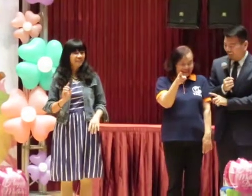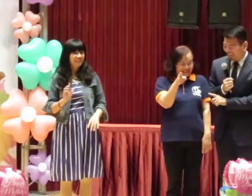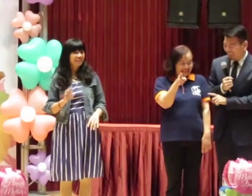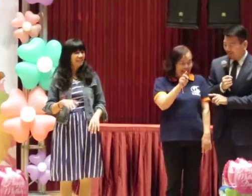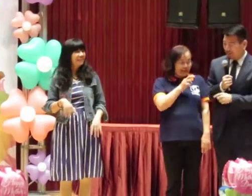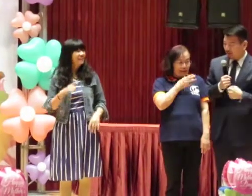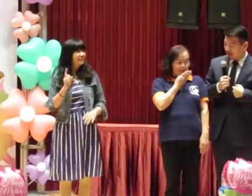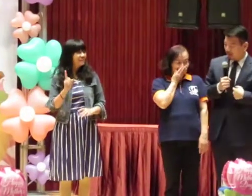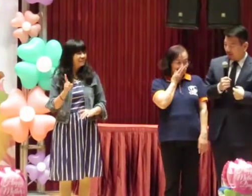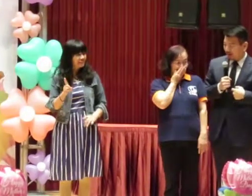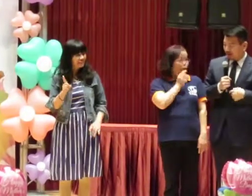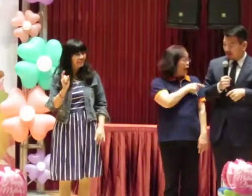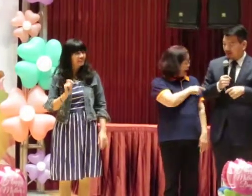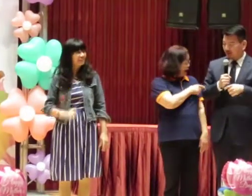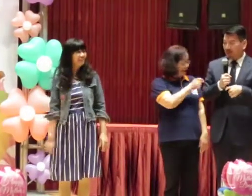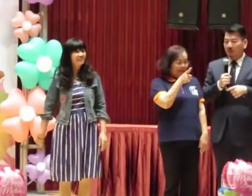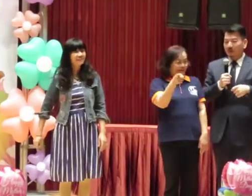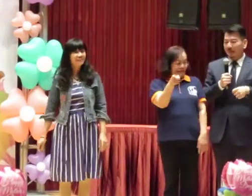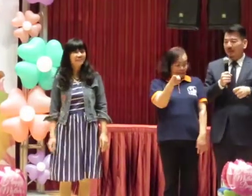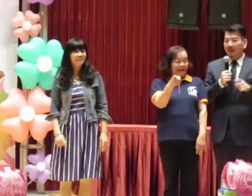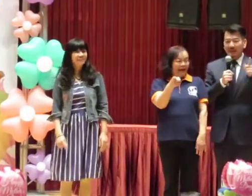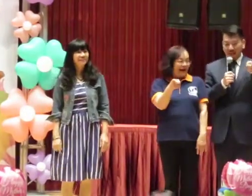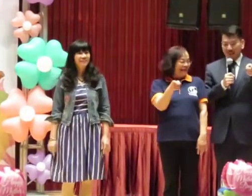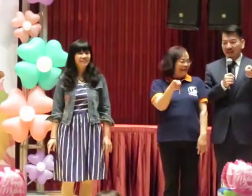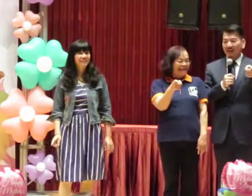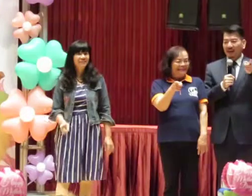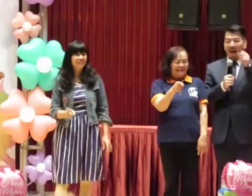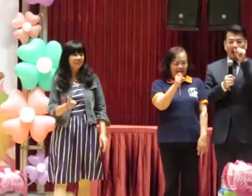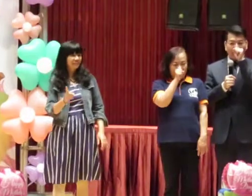老师，我比错对不对？我比错对不对？